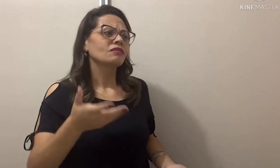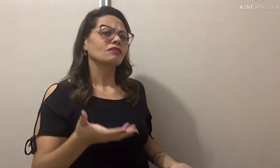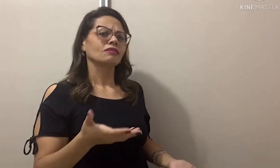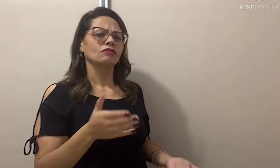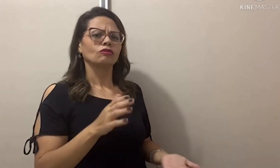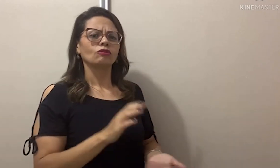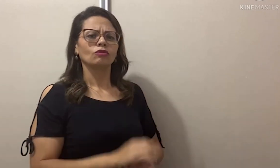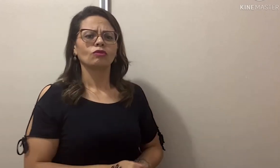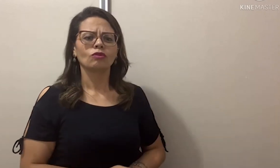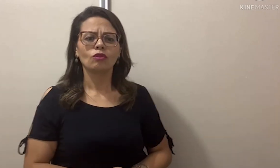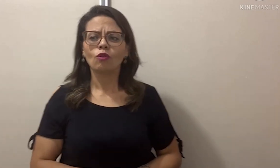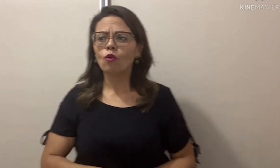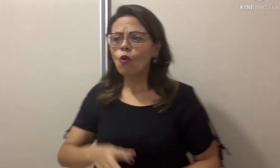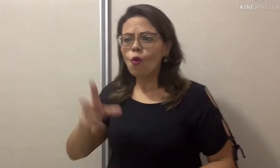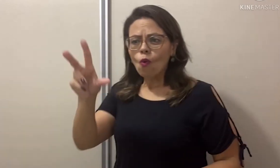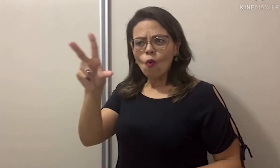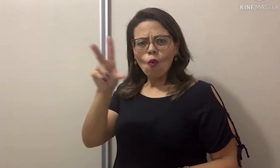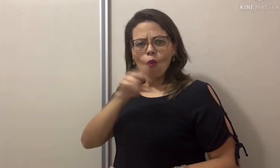95 anos.